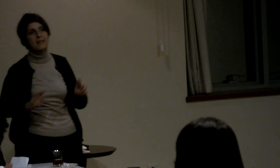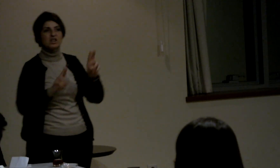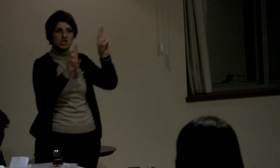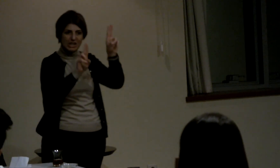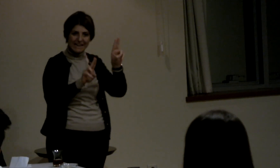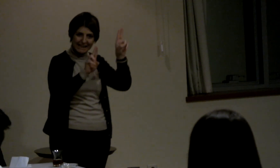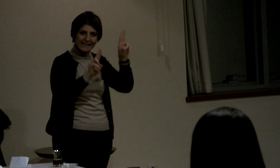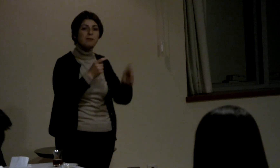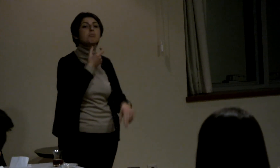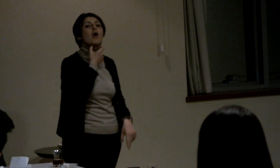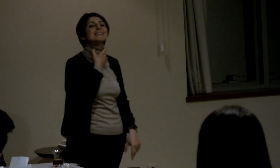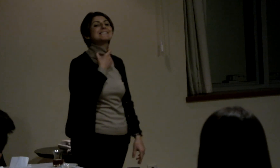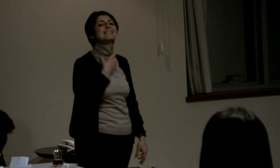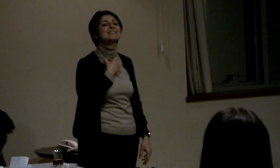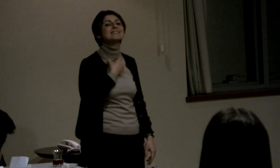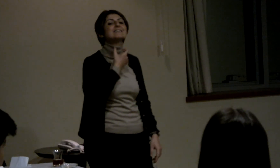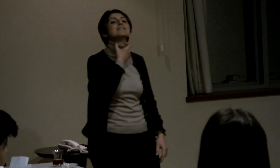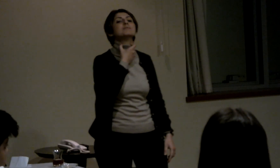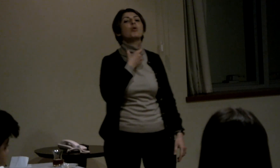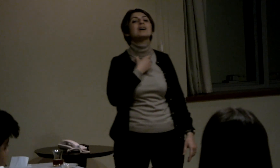Boğazı. Çanakkale Boğazı.